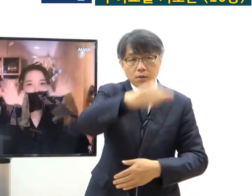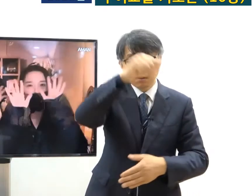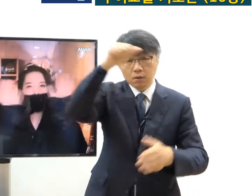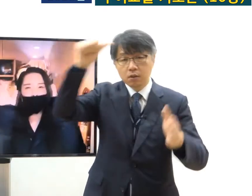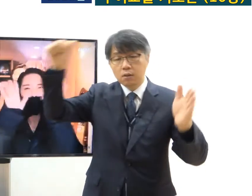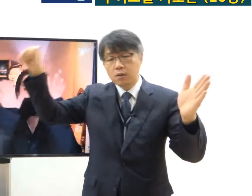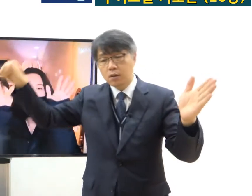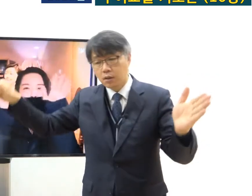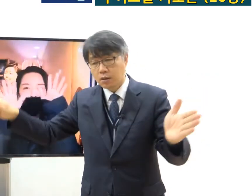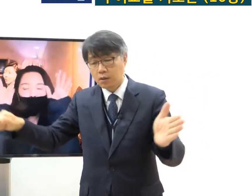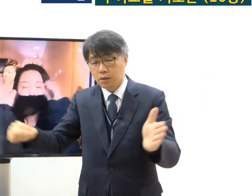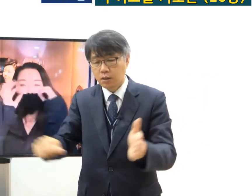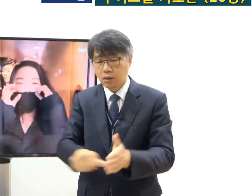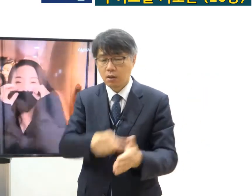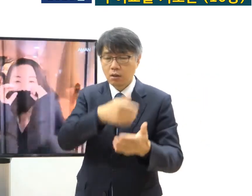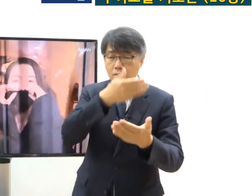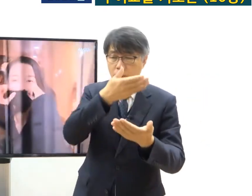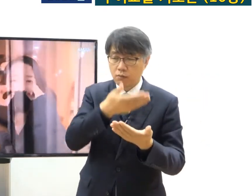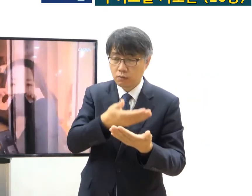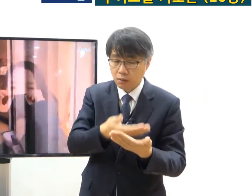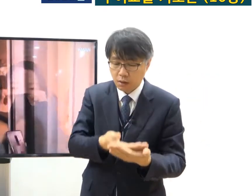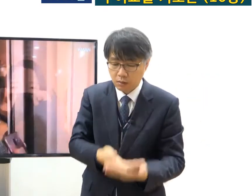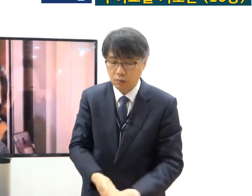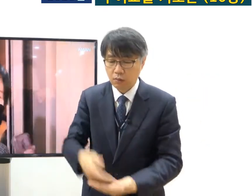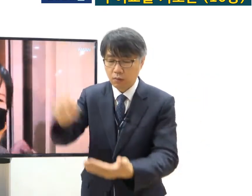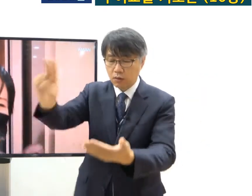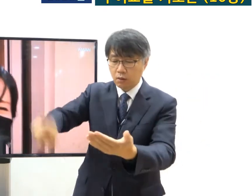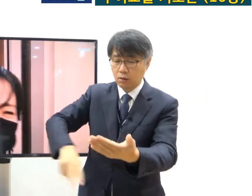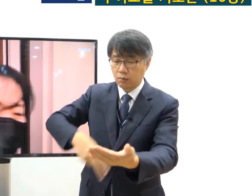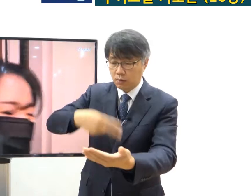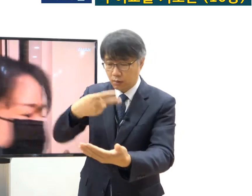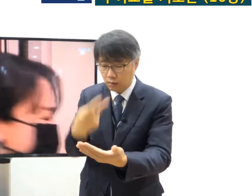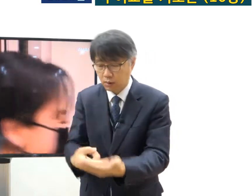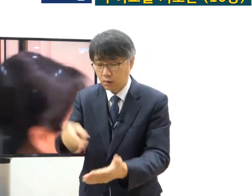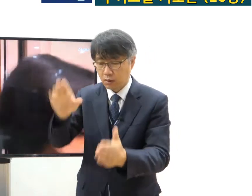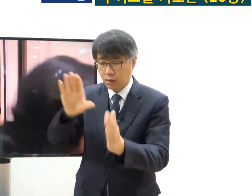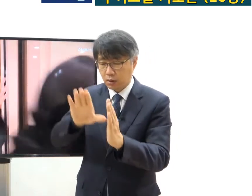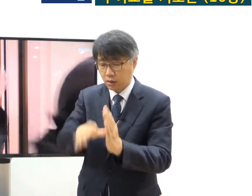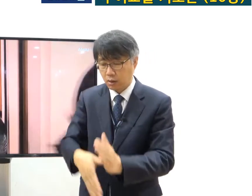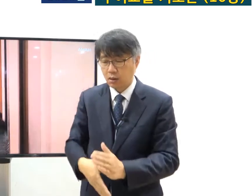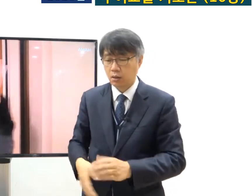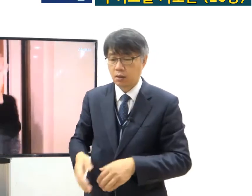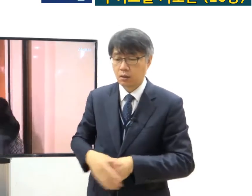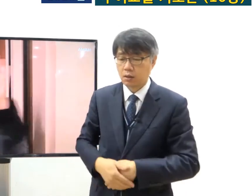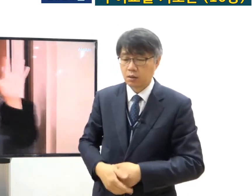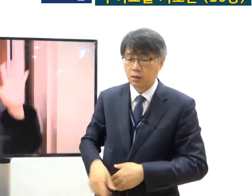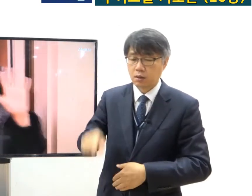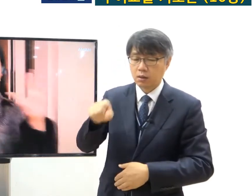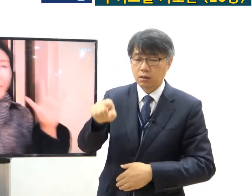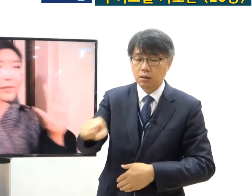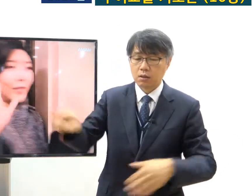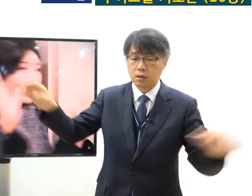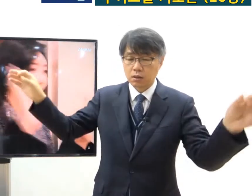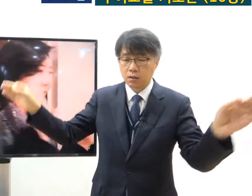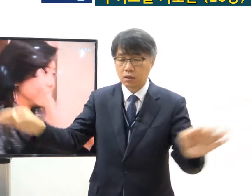겨우 인생의 무게로 넘어질 거야